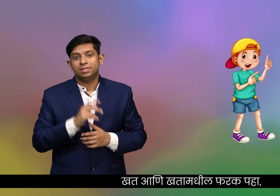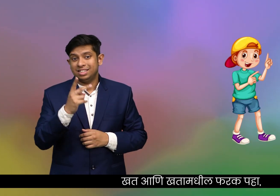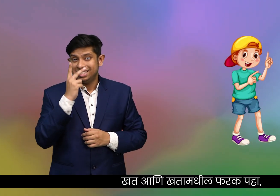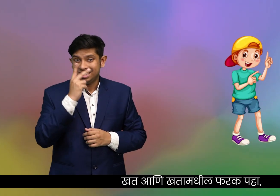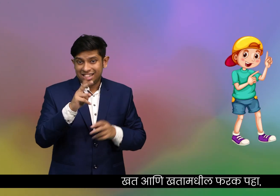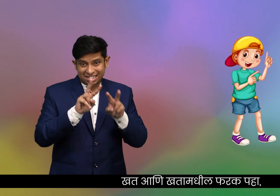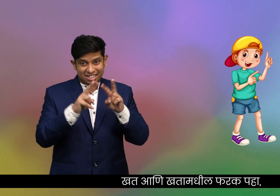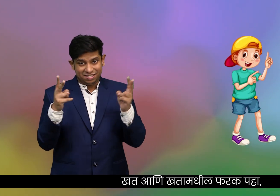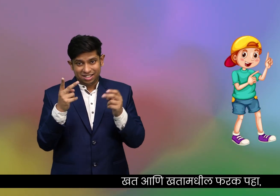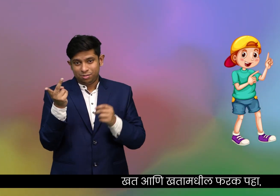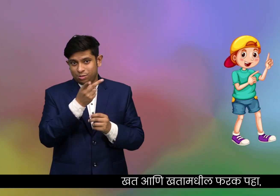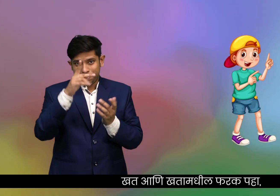खत आणि खतामधील फरक पहा.